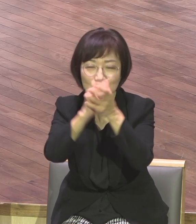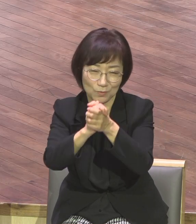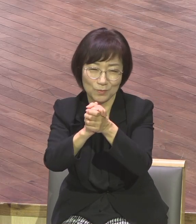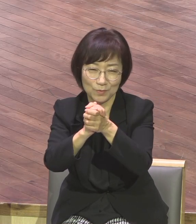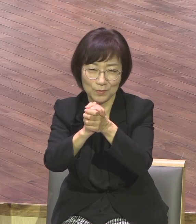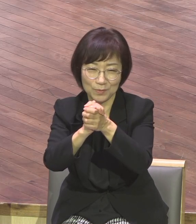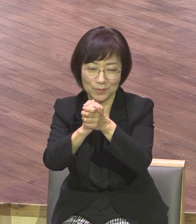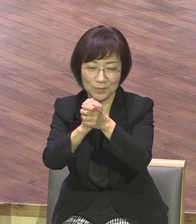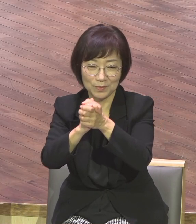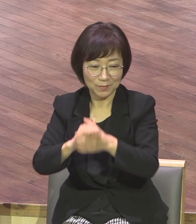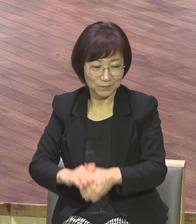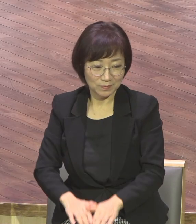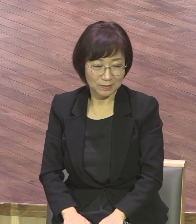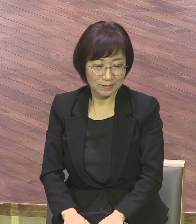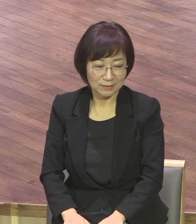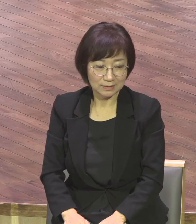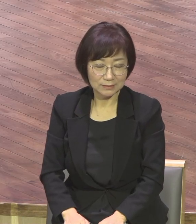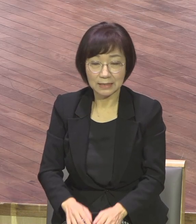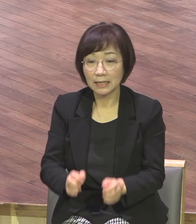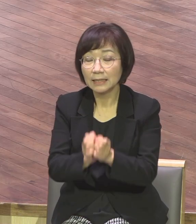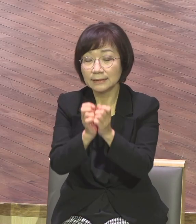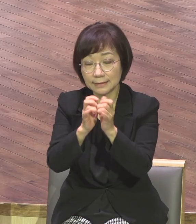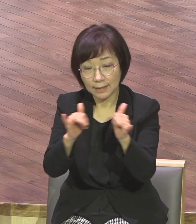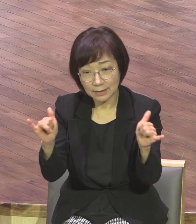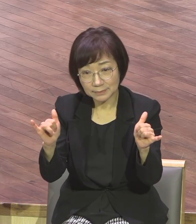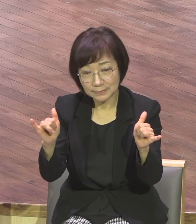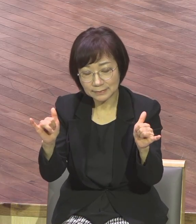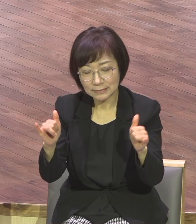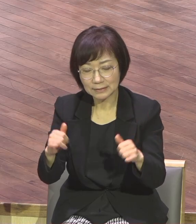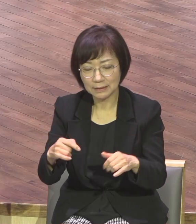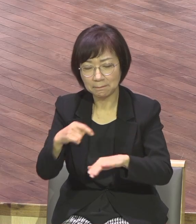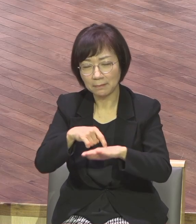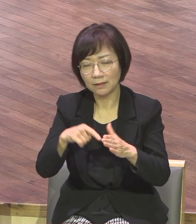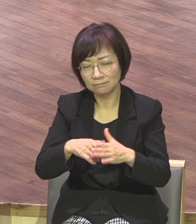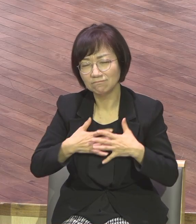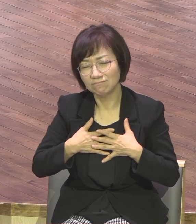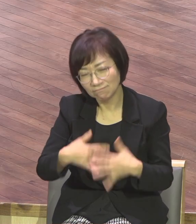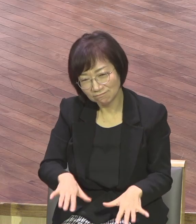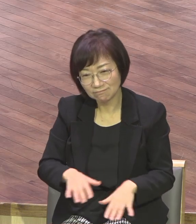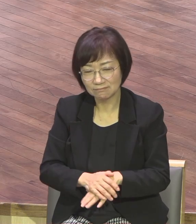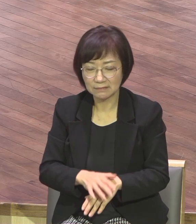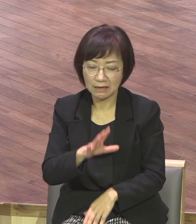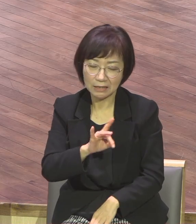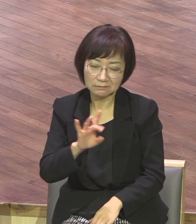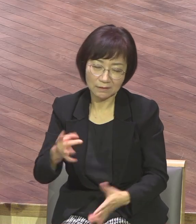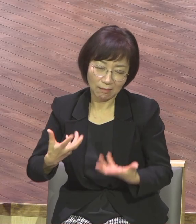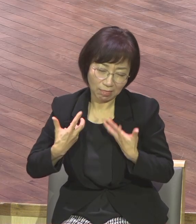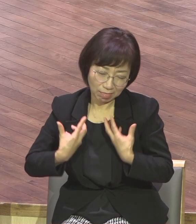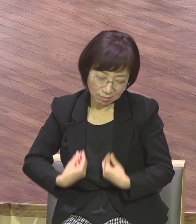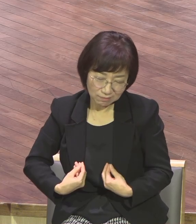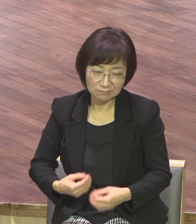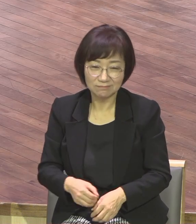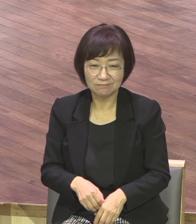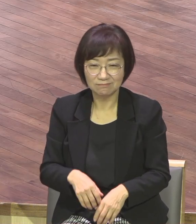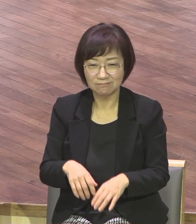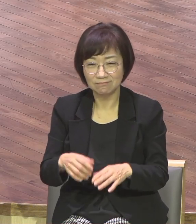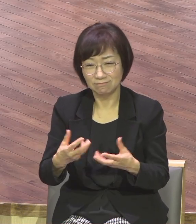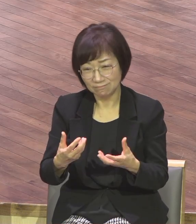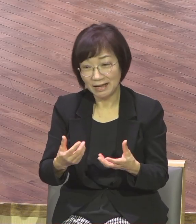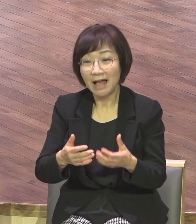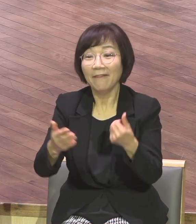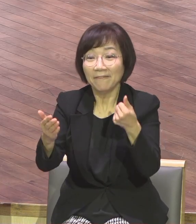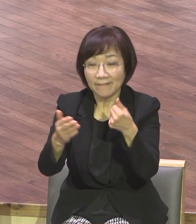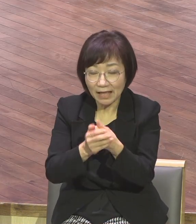왜 기도해 줘야 됩니까? 사람 육체가 약해요. 어느 순간 또 넘어질 수 있다니까. 그래서 힘있게 그리스도